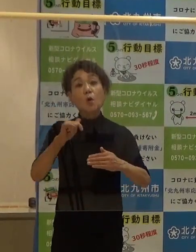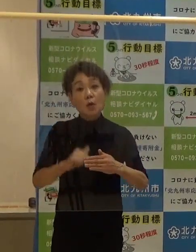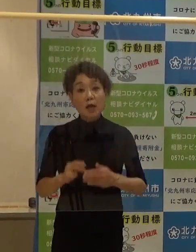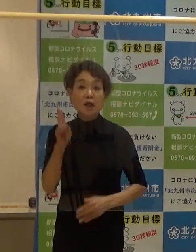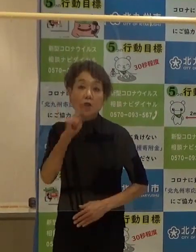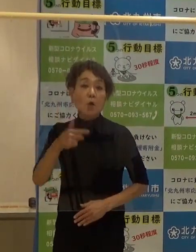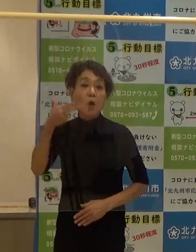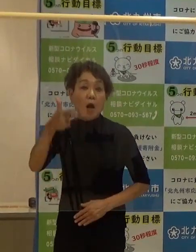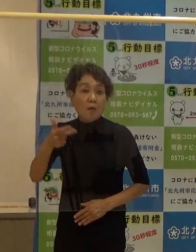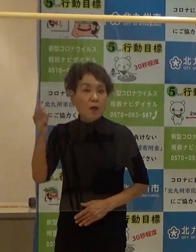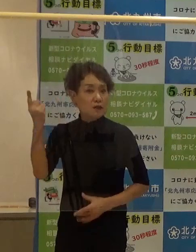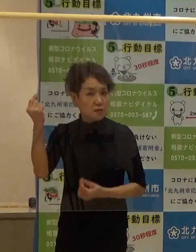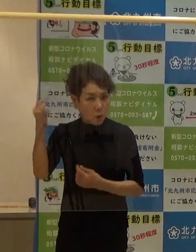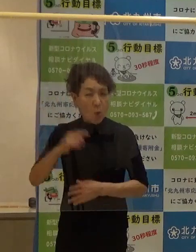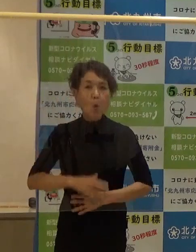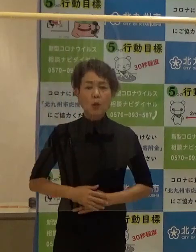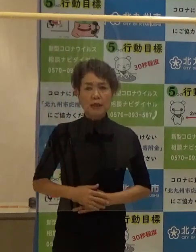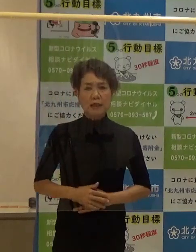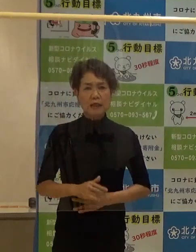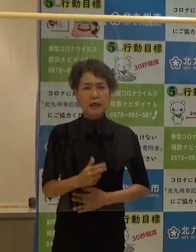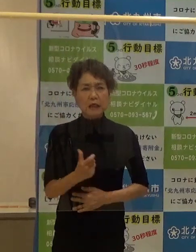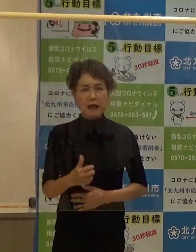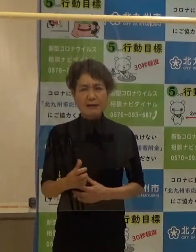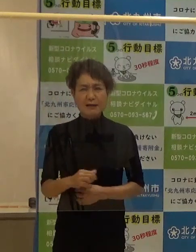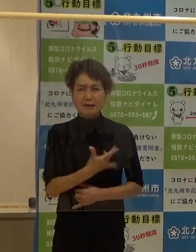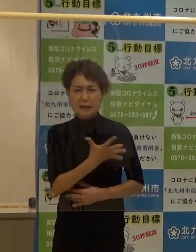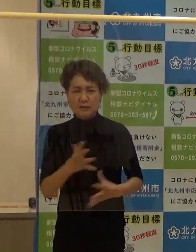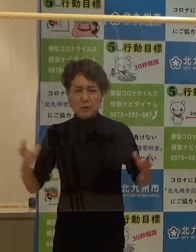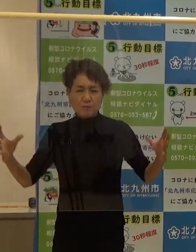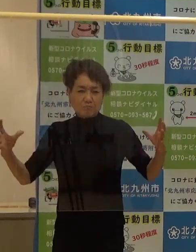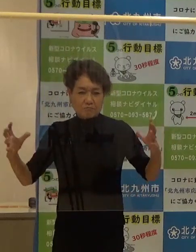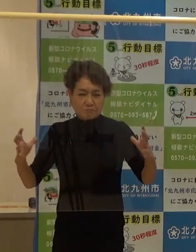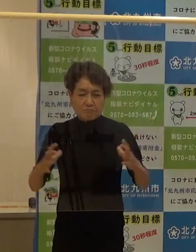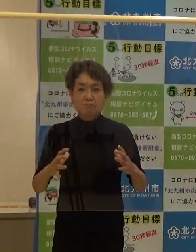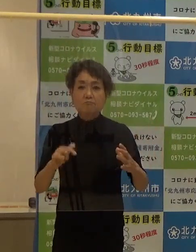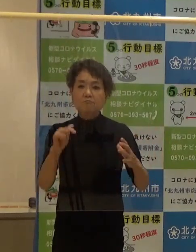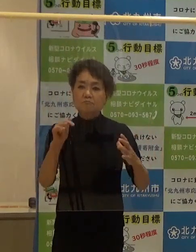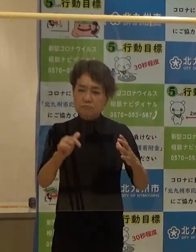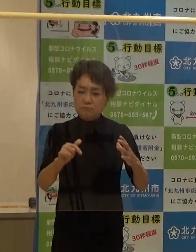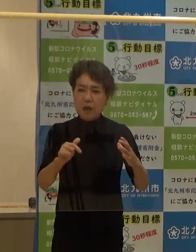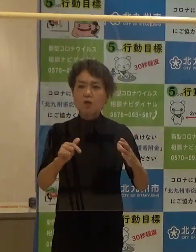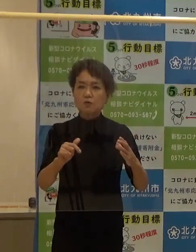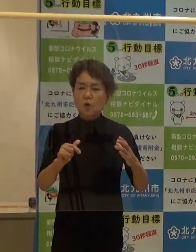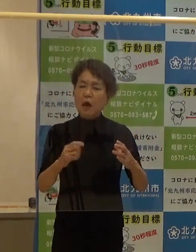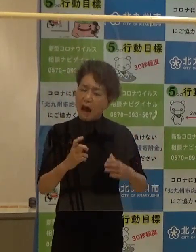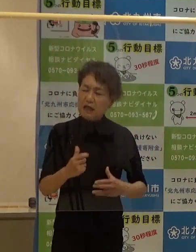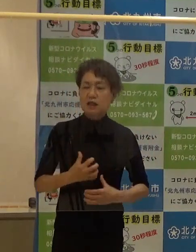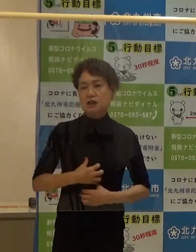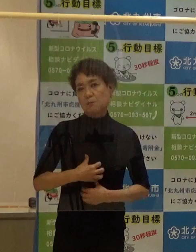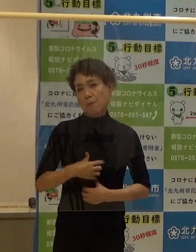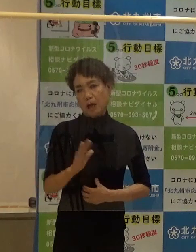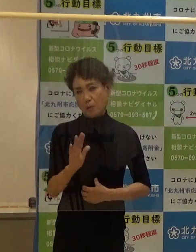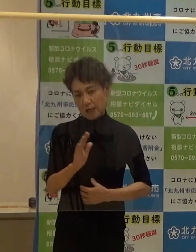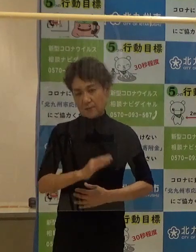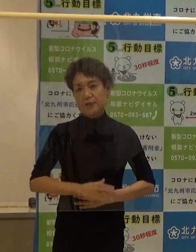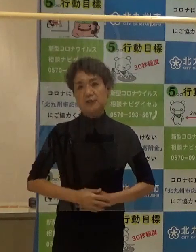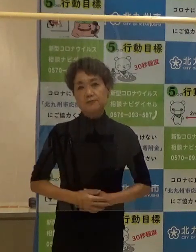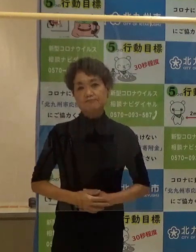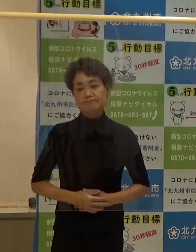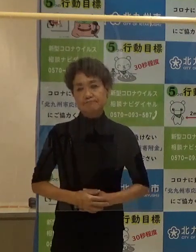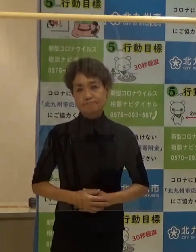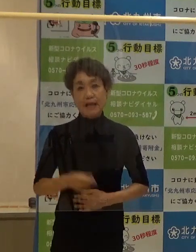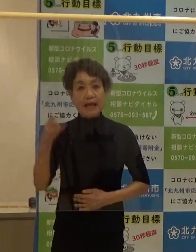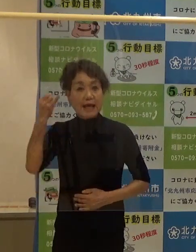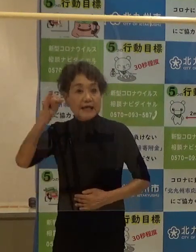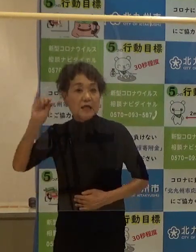ようにやはりたくさんの人が一堂に屋内に集まるとなるとですね、心配もあるというご意